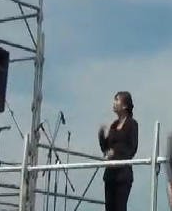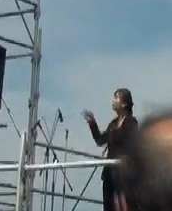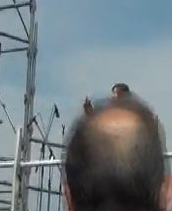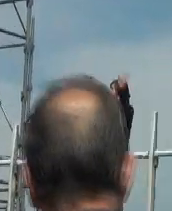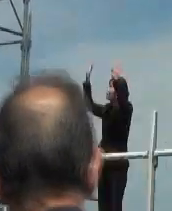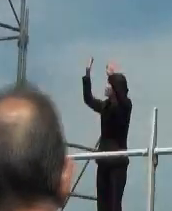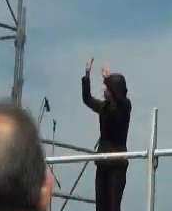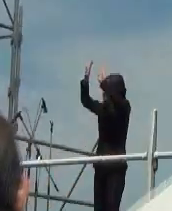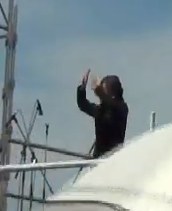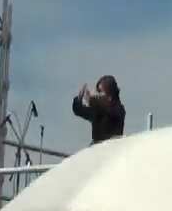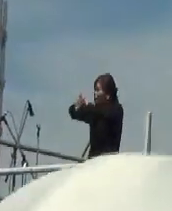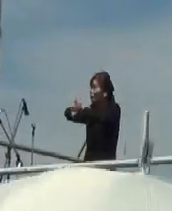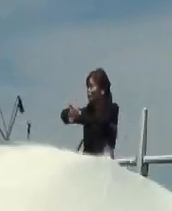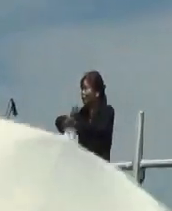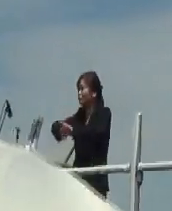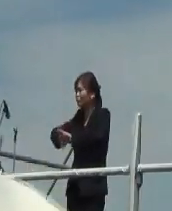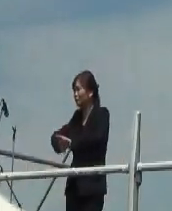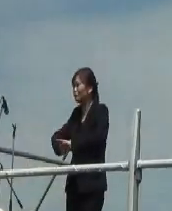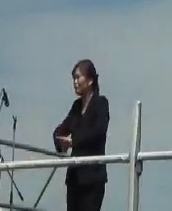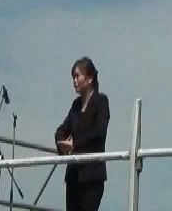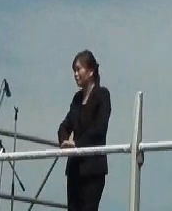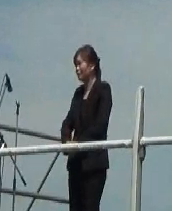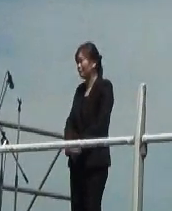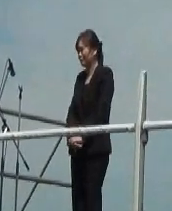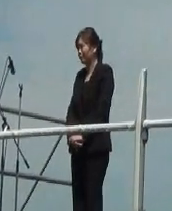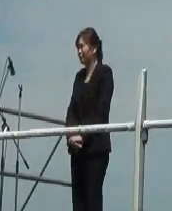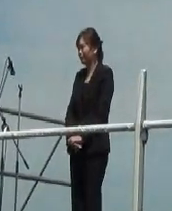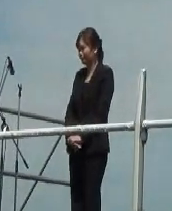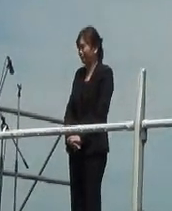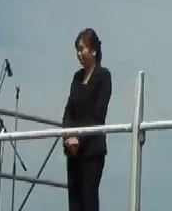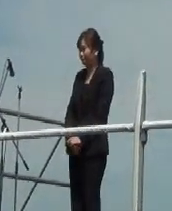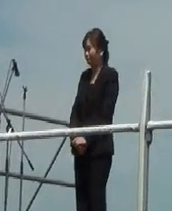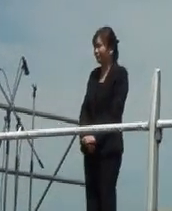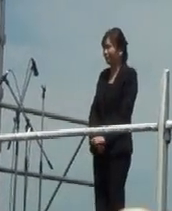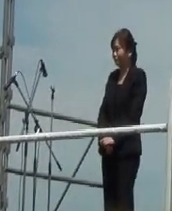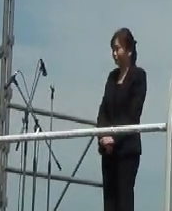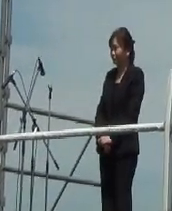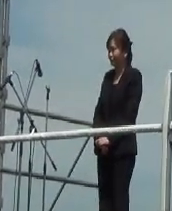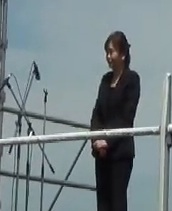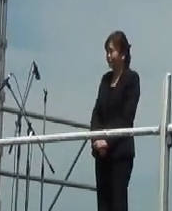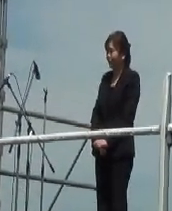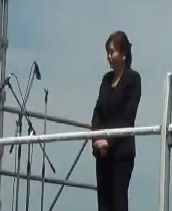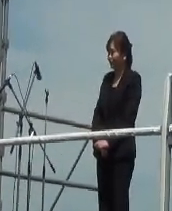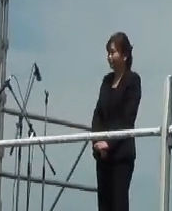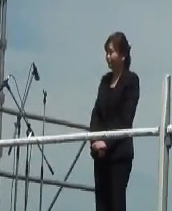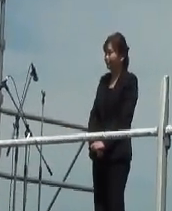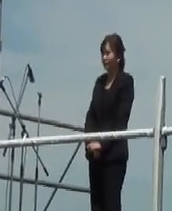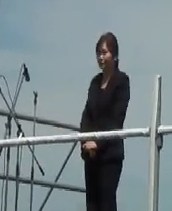夜。